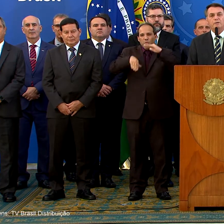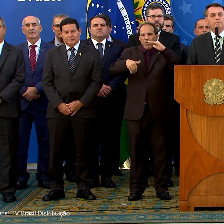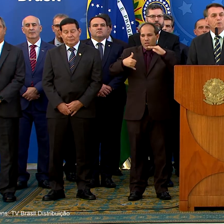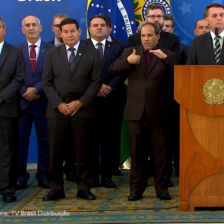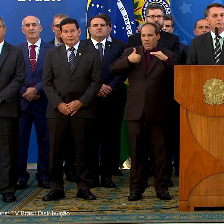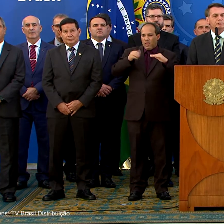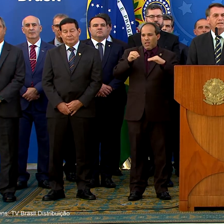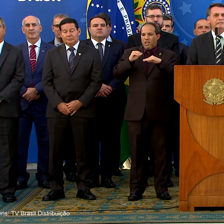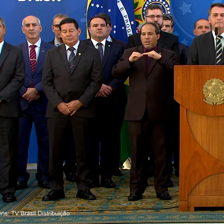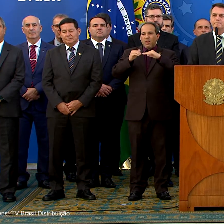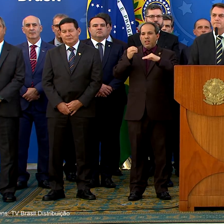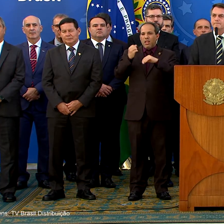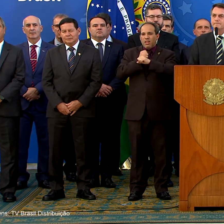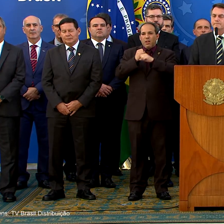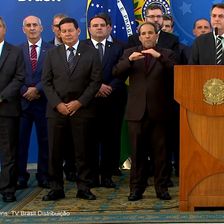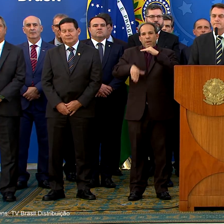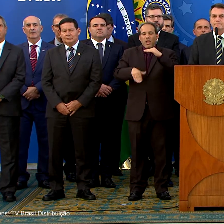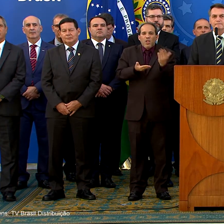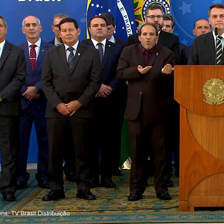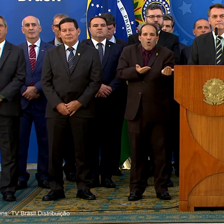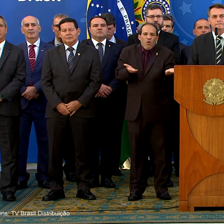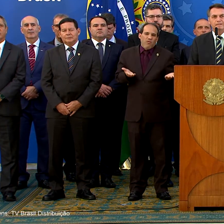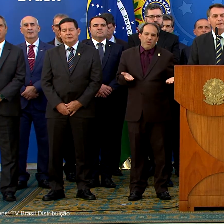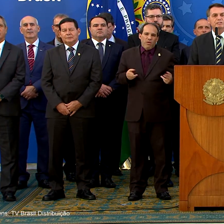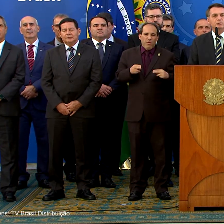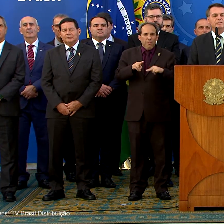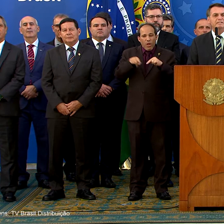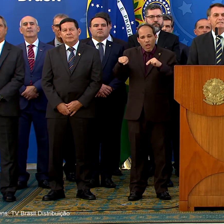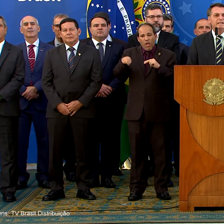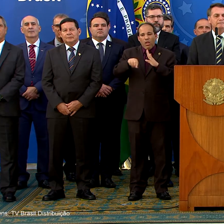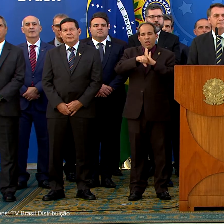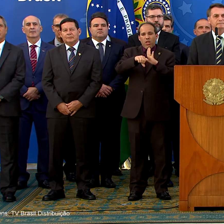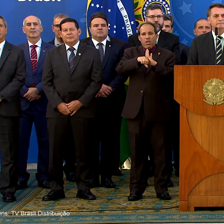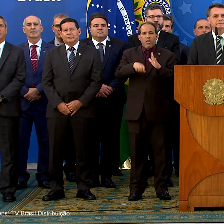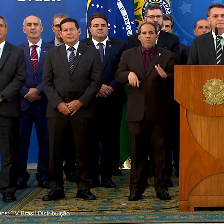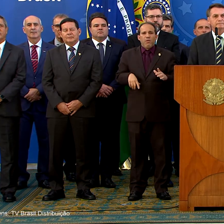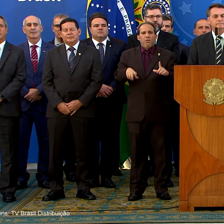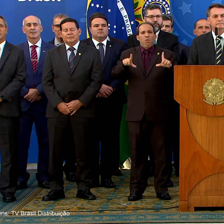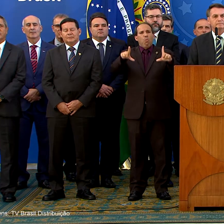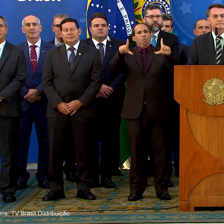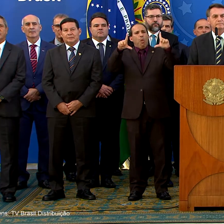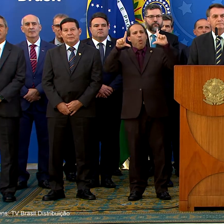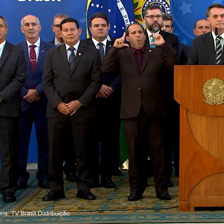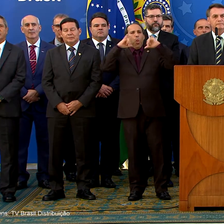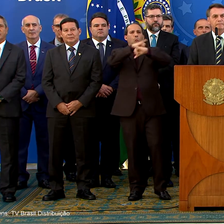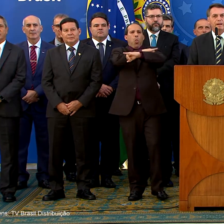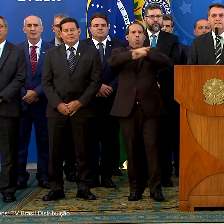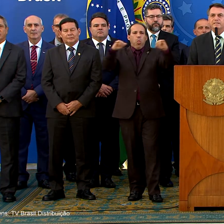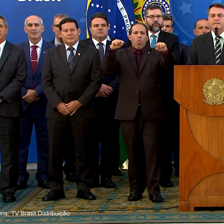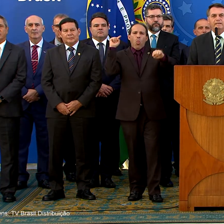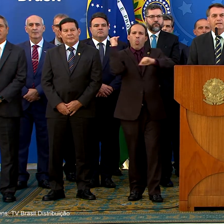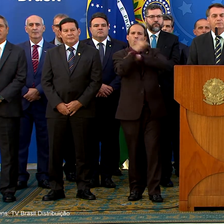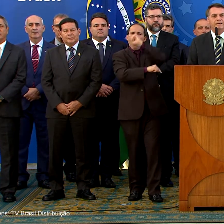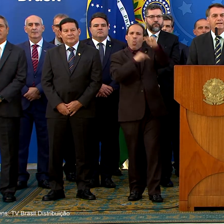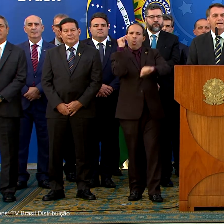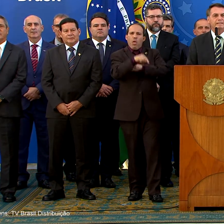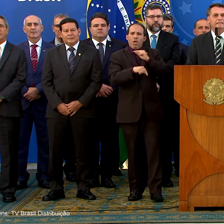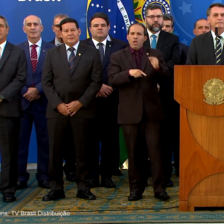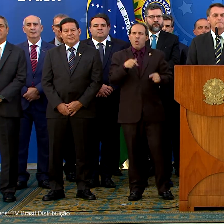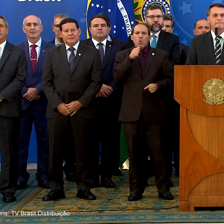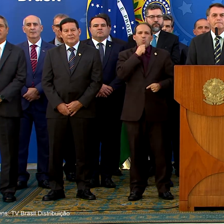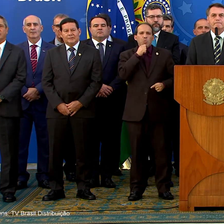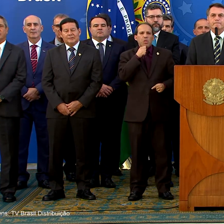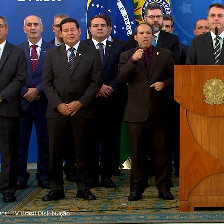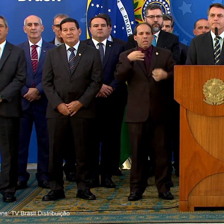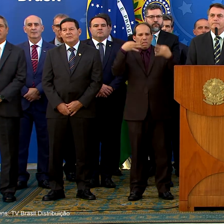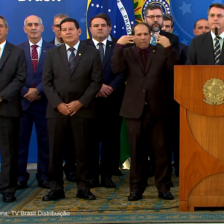e se coloca em público isso aí e depois cotiza e para dizer que ela não